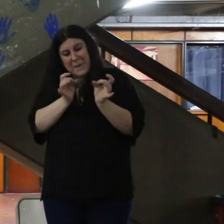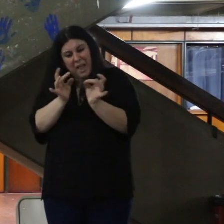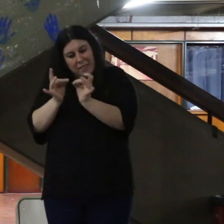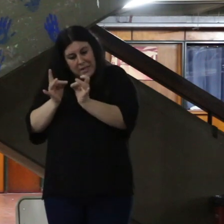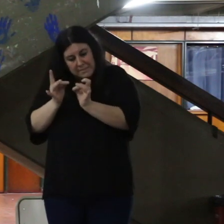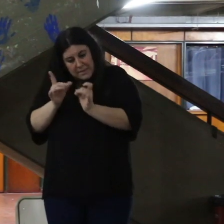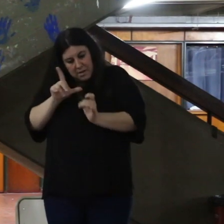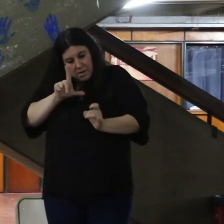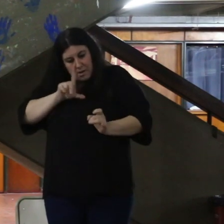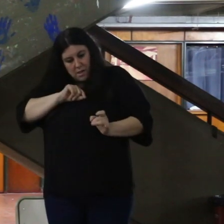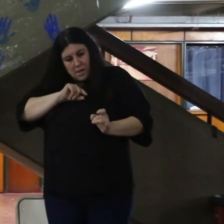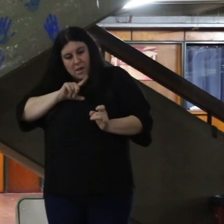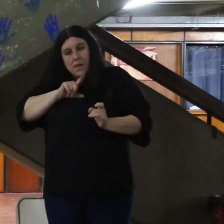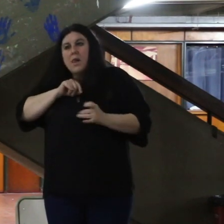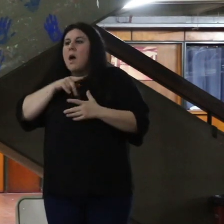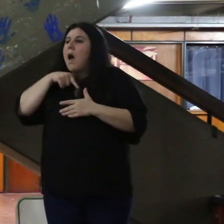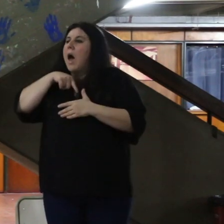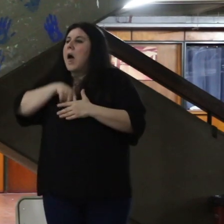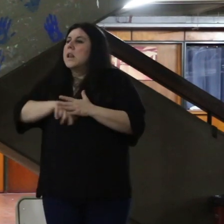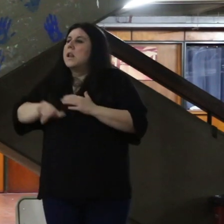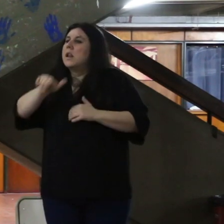hirió.